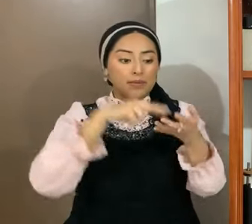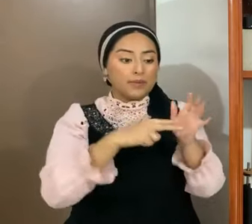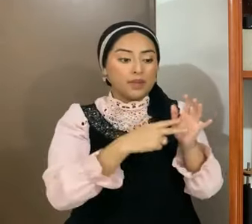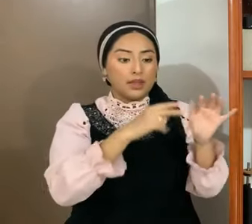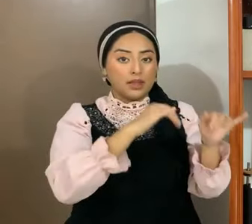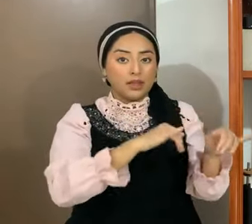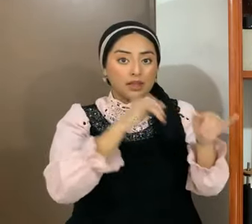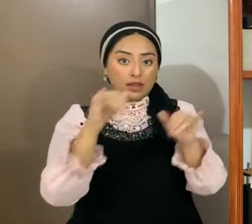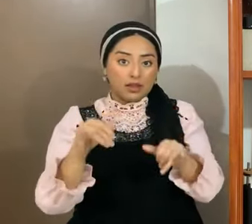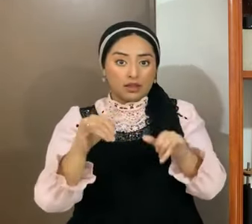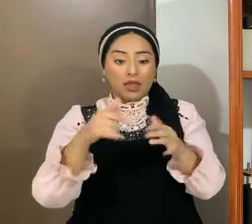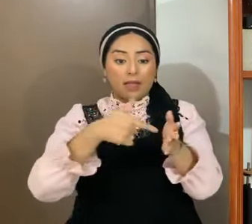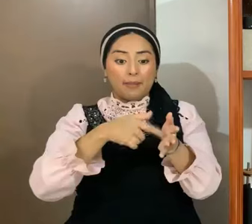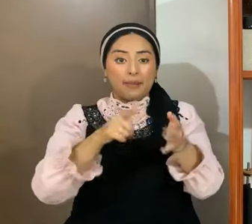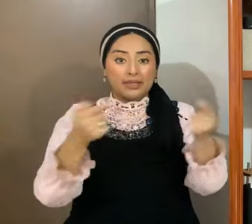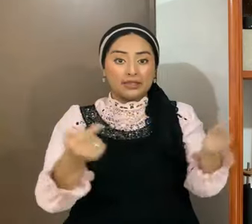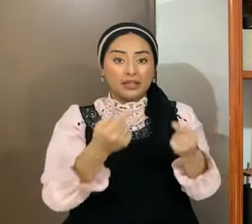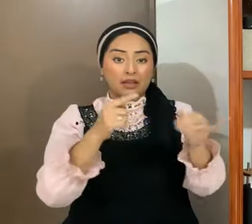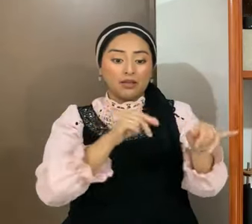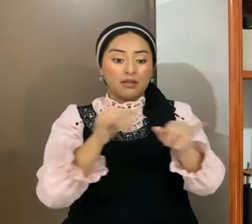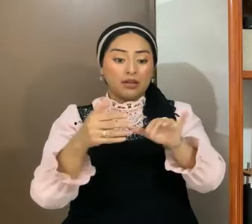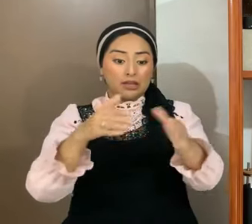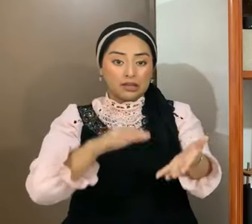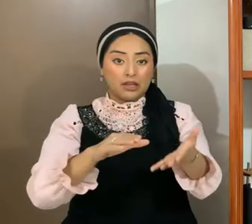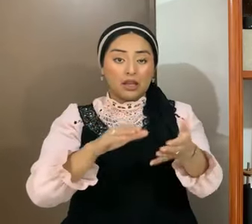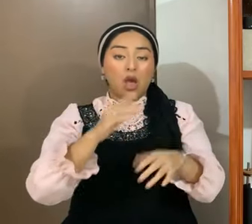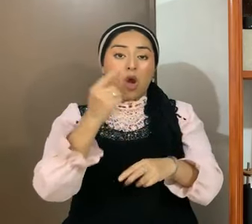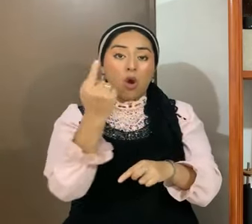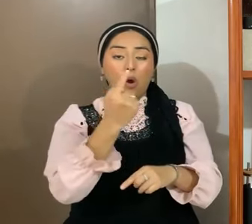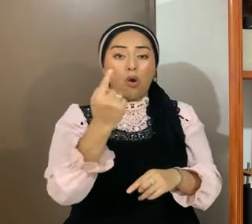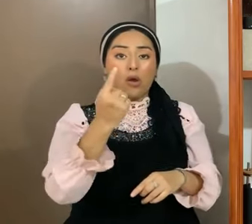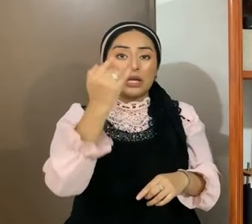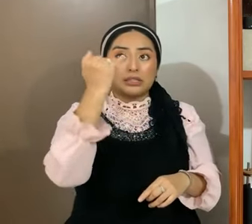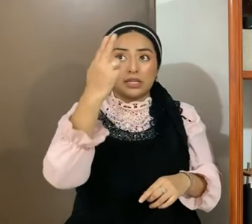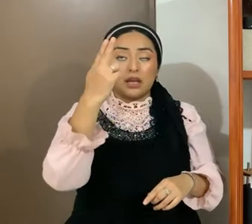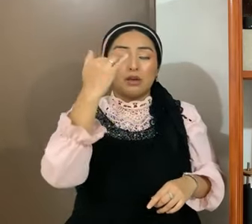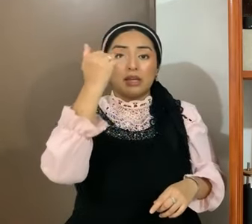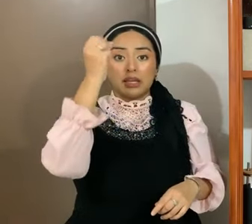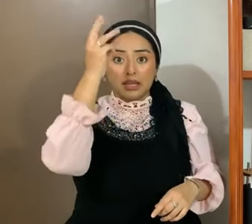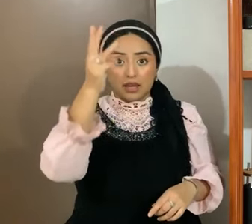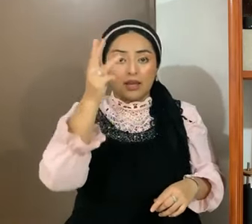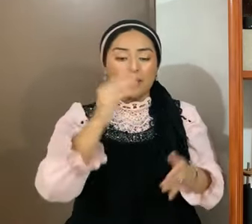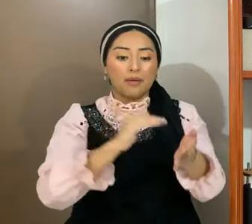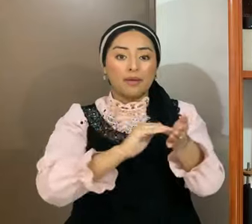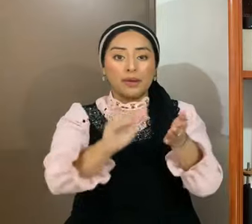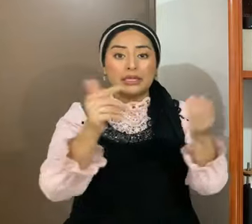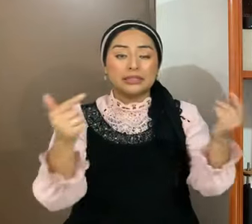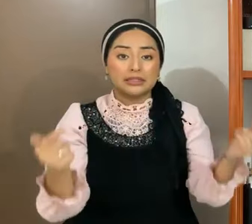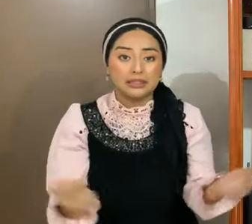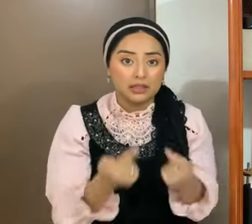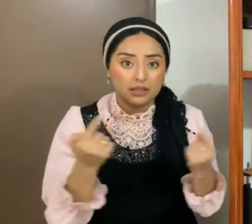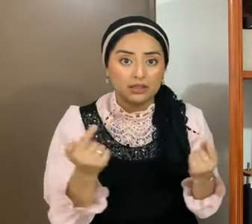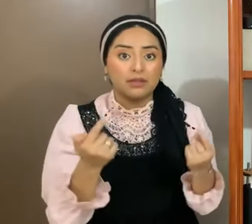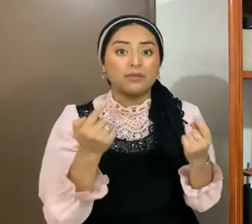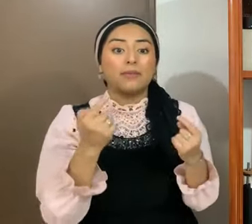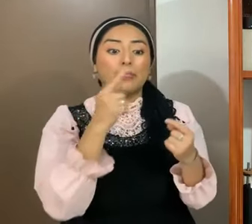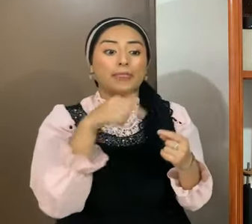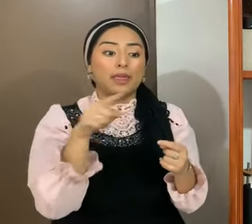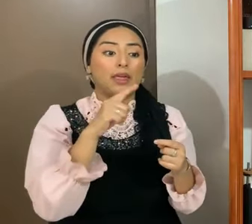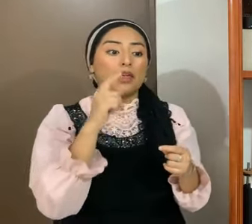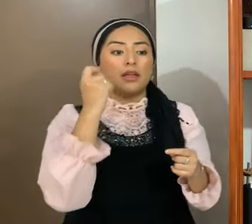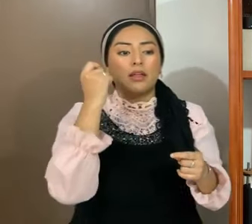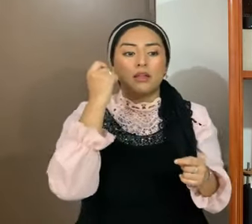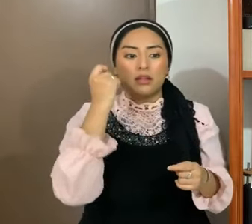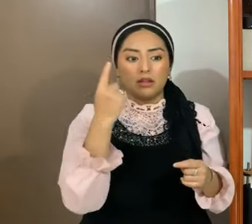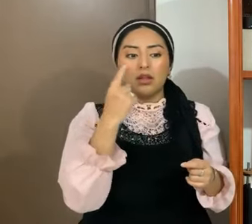representación de que pues, la paga del pecado es la muerte, y que solamente Yahweh, Yahshua HaMashiach, perdona pecados, entonces hubieran